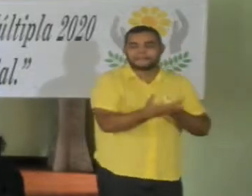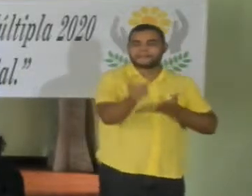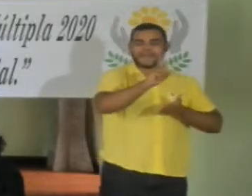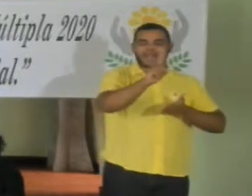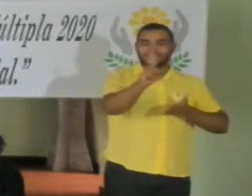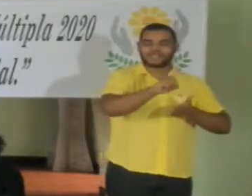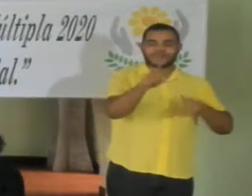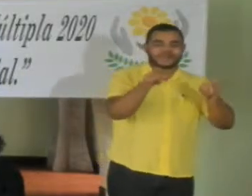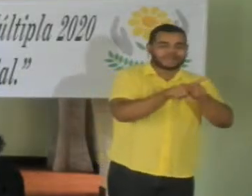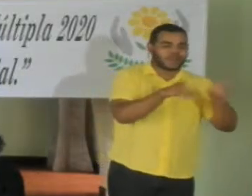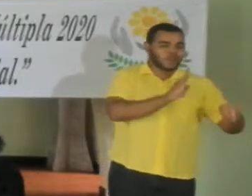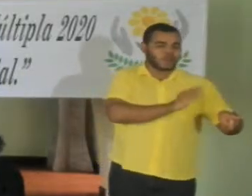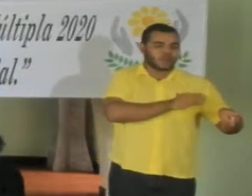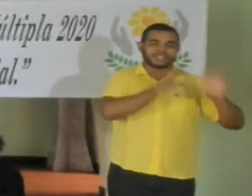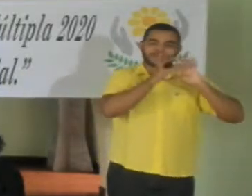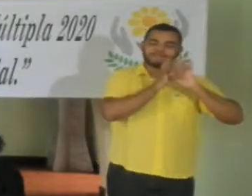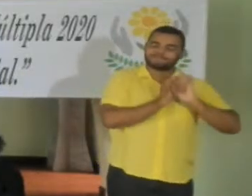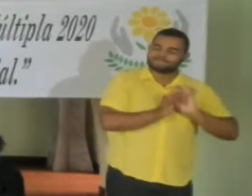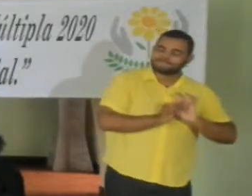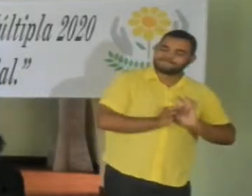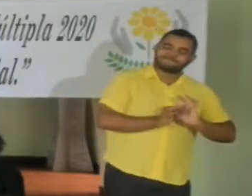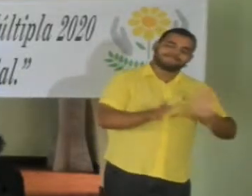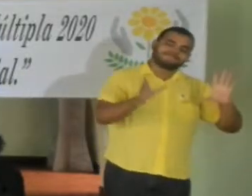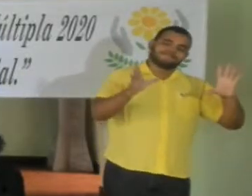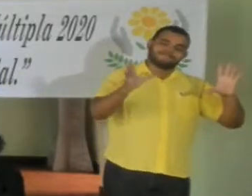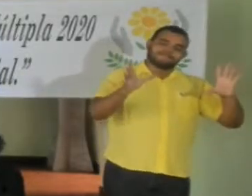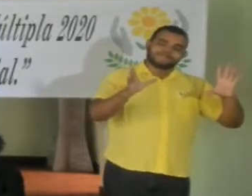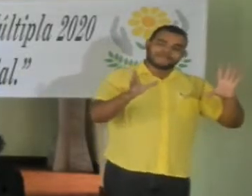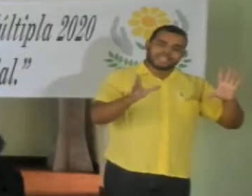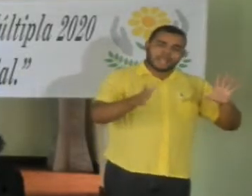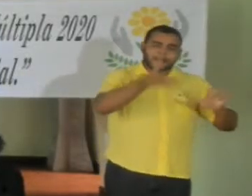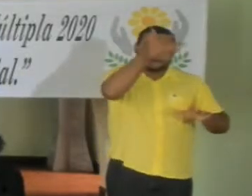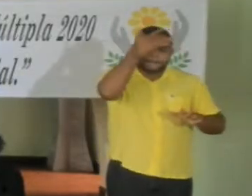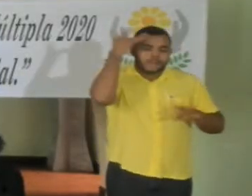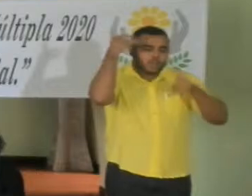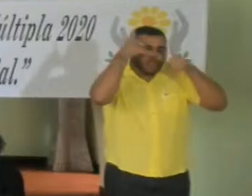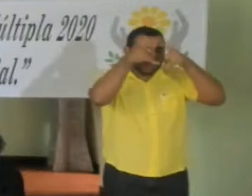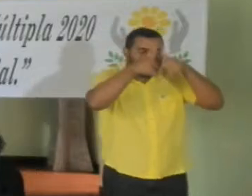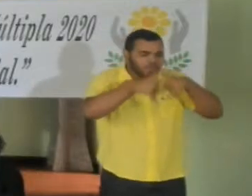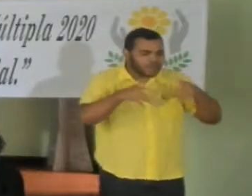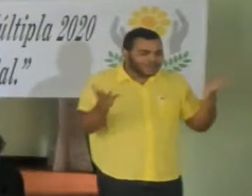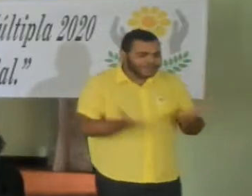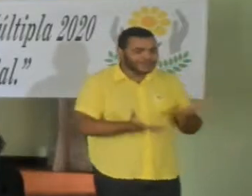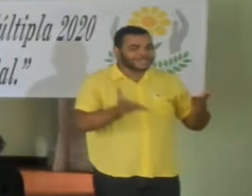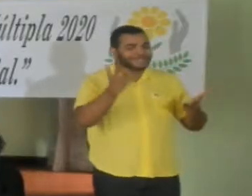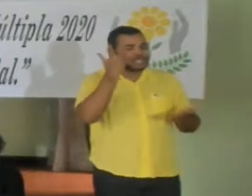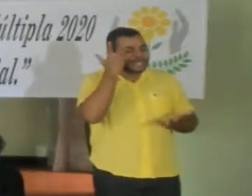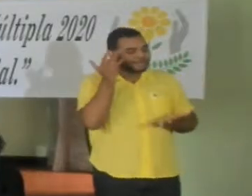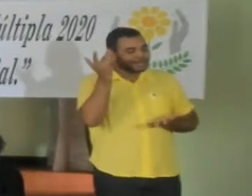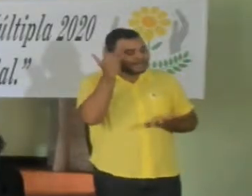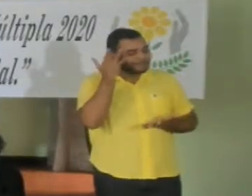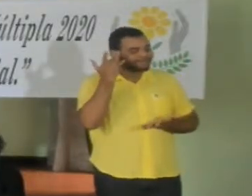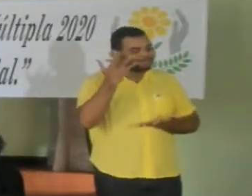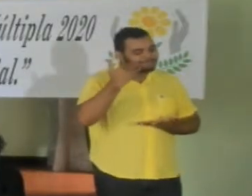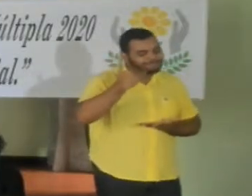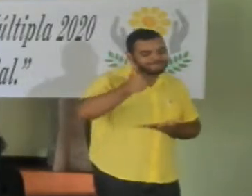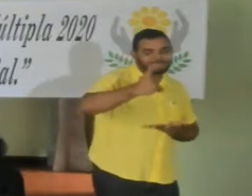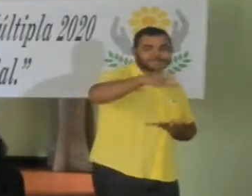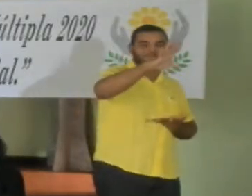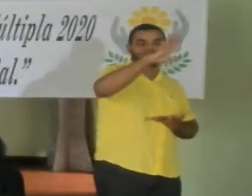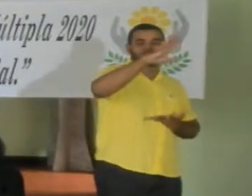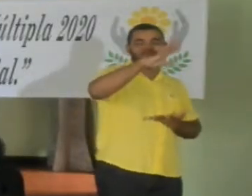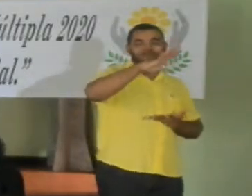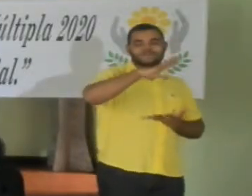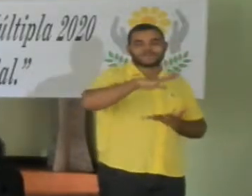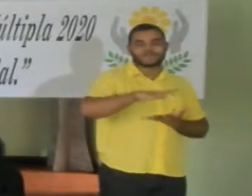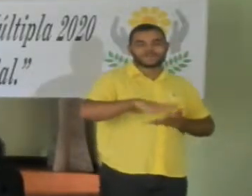prendemos o coração. Que quem fica hoje pode partir amanhã. E o que o